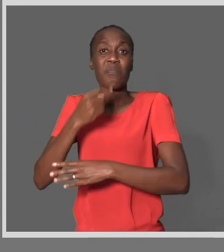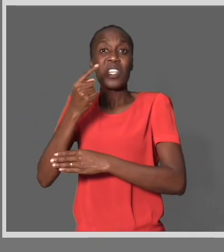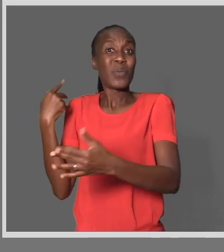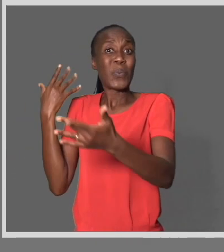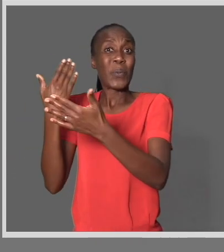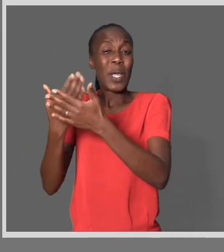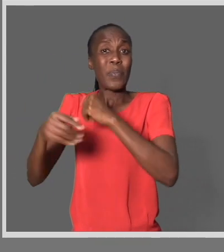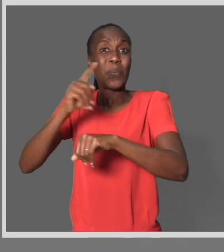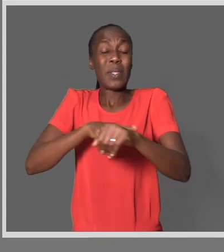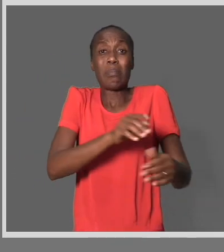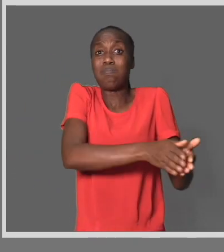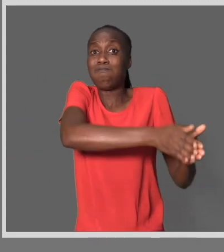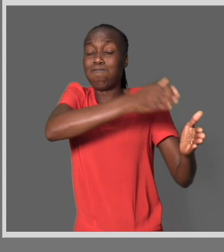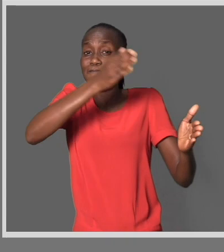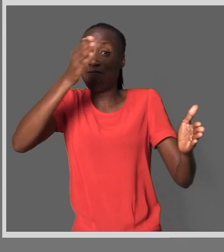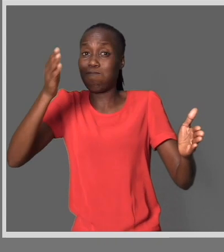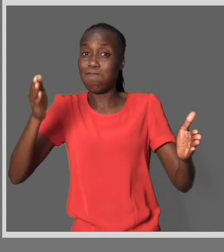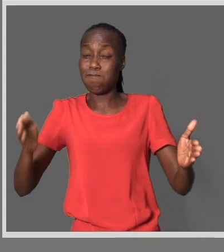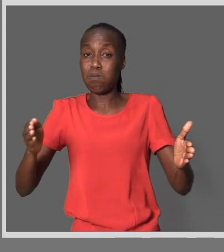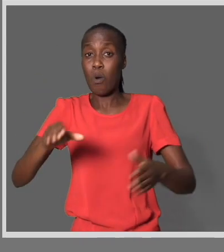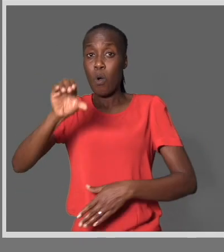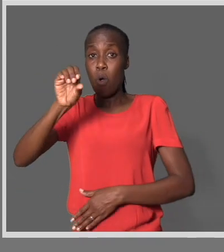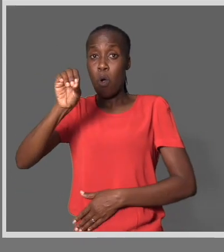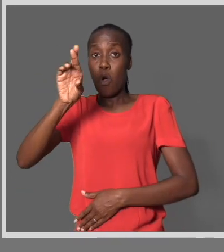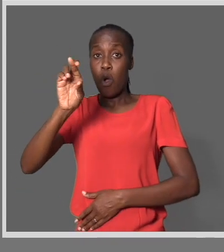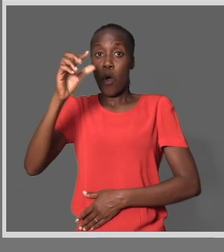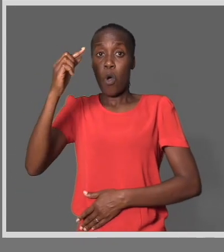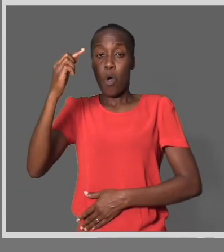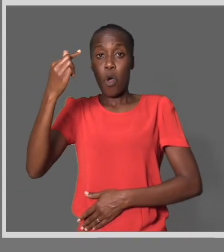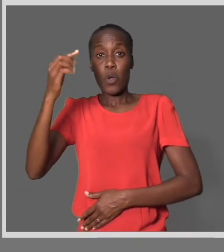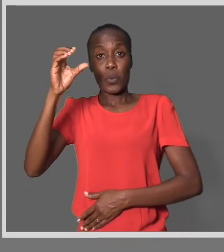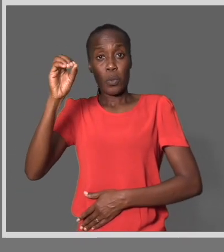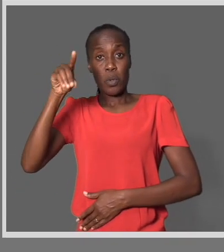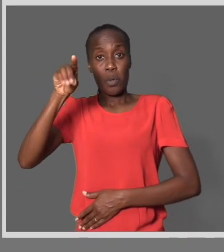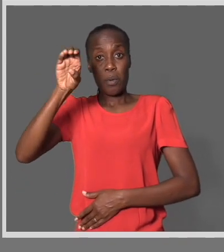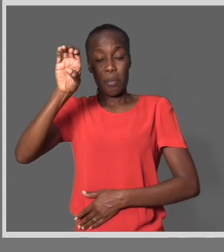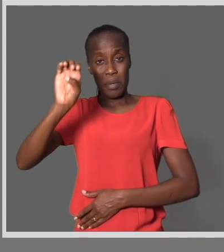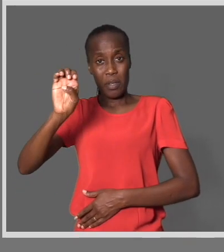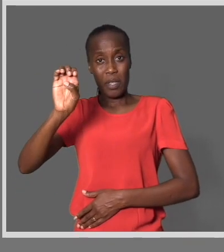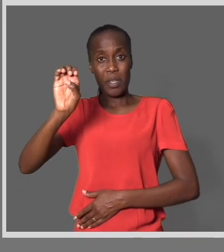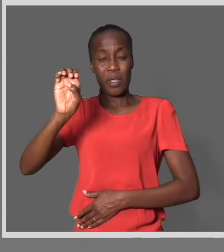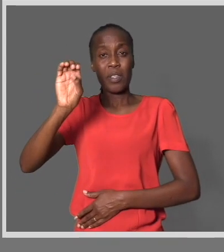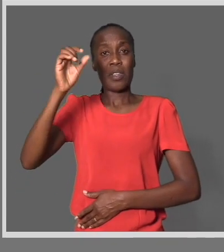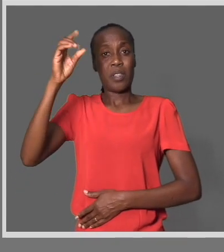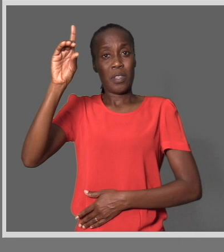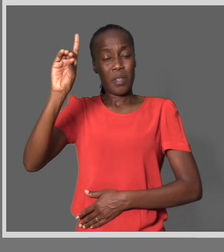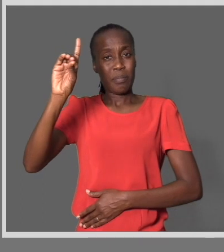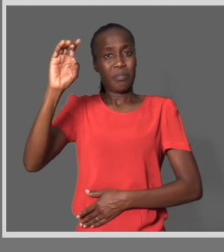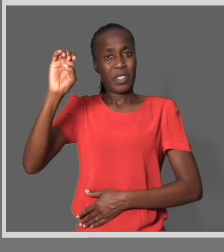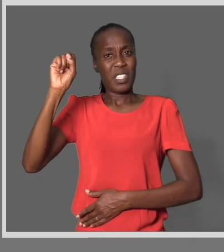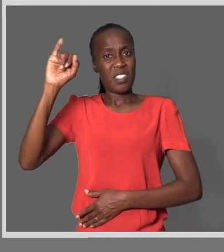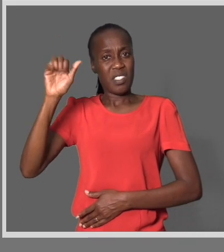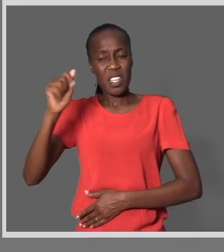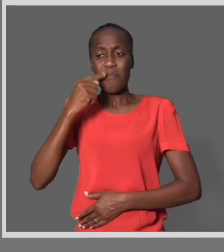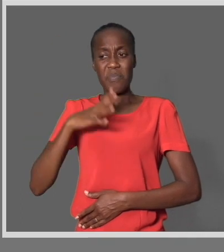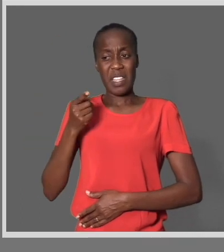técnica. E dizer que durante muito tempo, a ortoprotesia tem sido tratada como uma